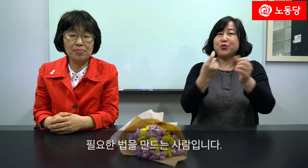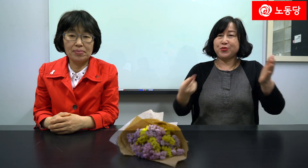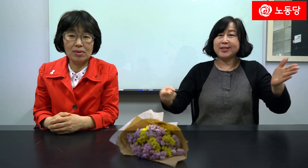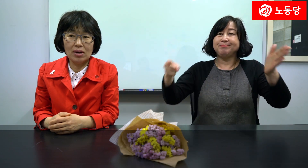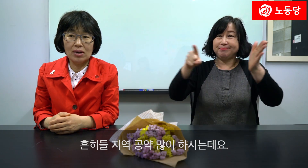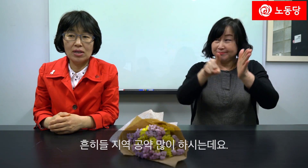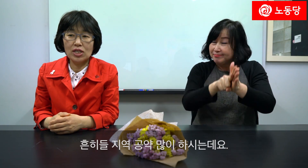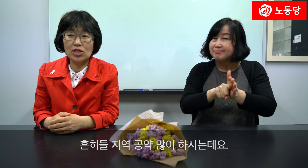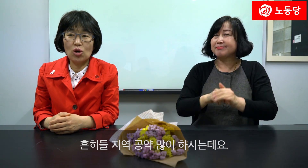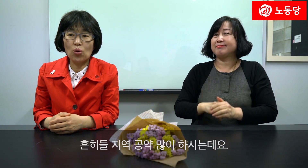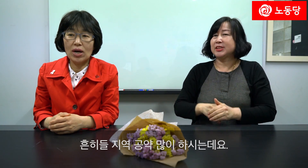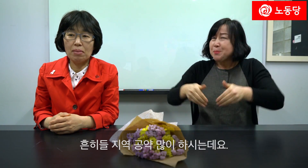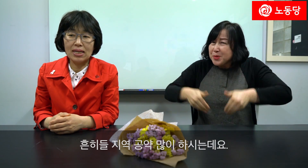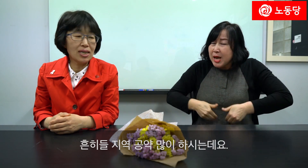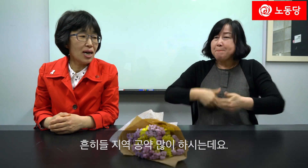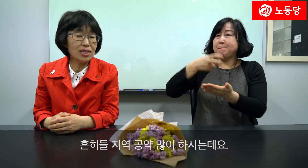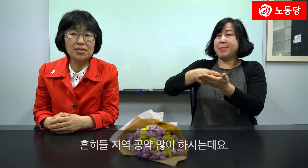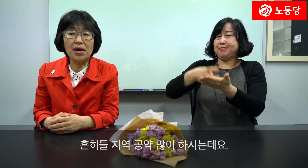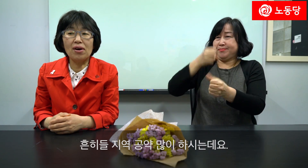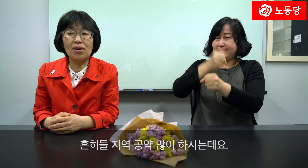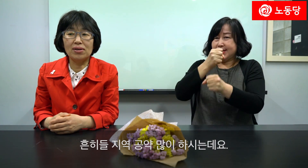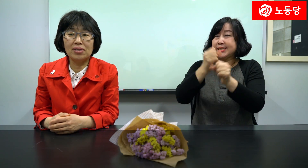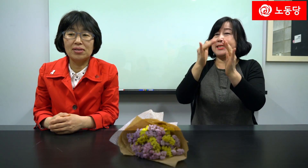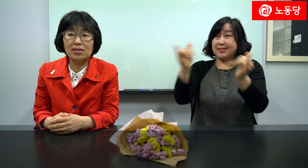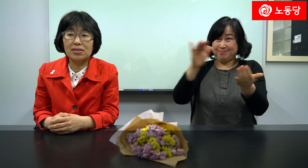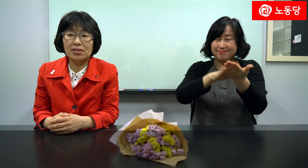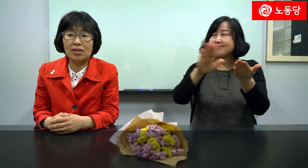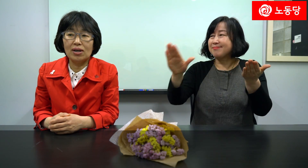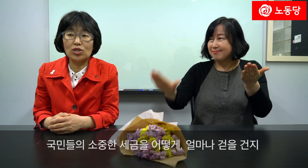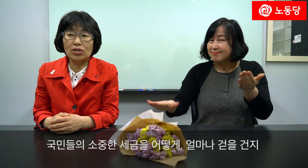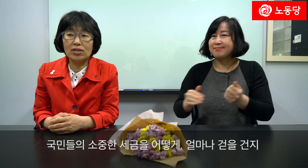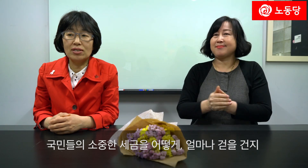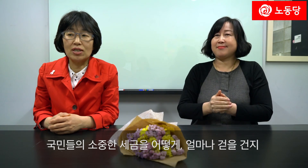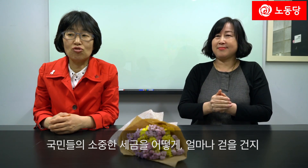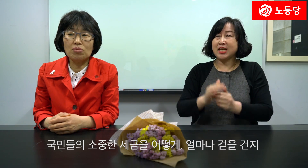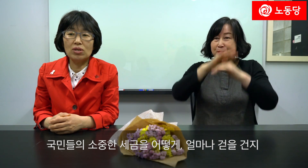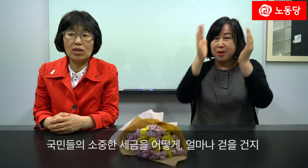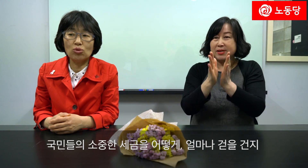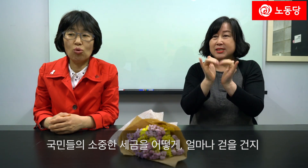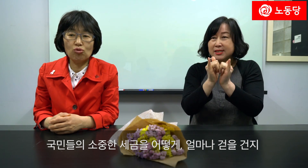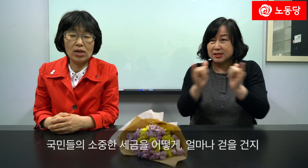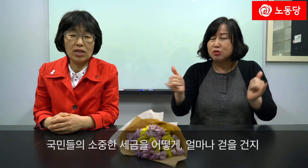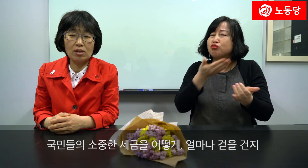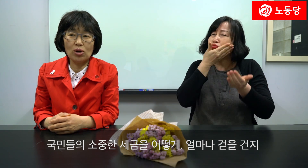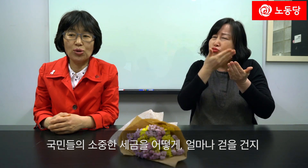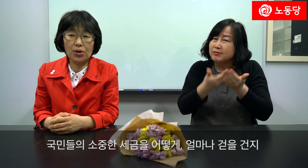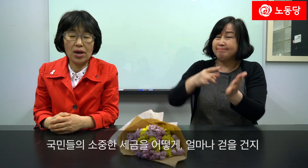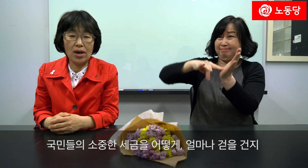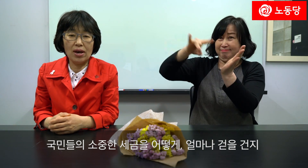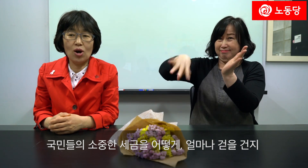사람입니다. 흔히들 지역 공약 많이 하시는데요. 저는 이제 국민들의 소중한